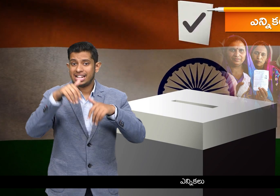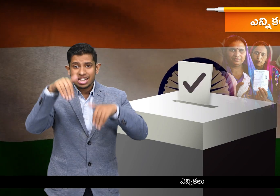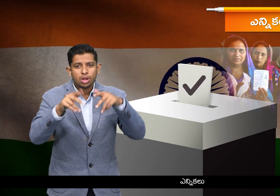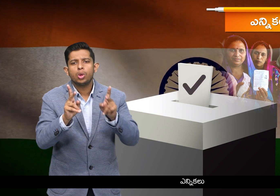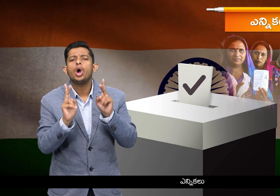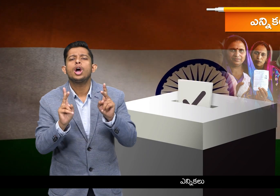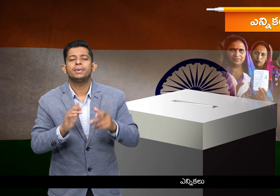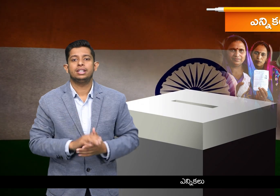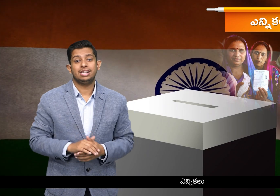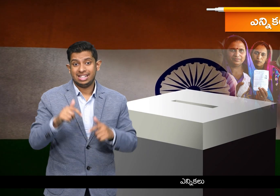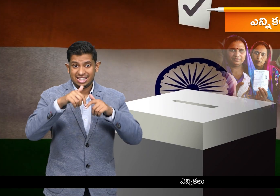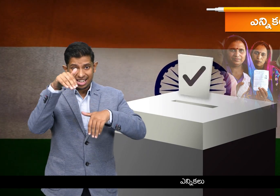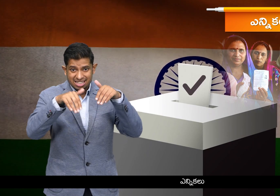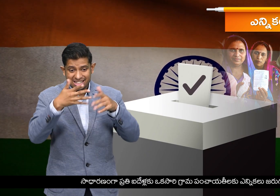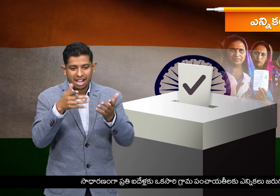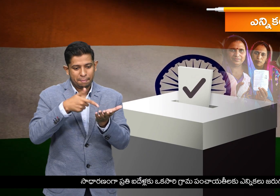ఎన్నికలు.